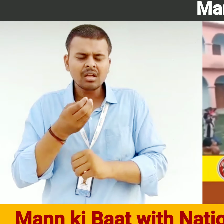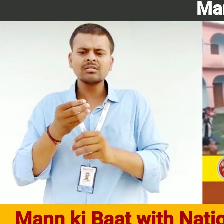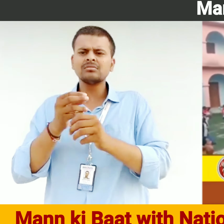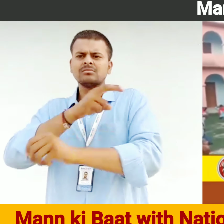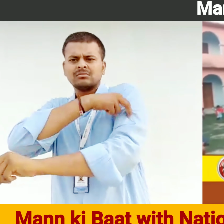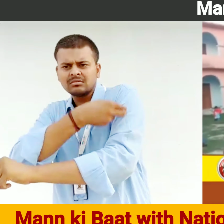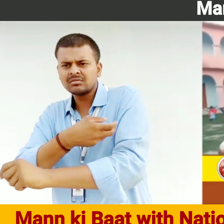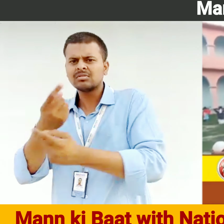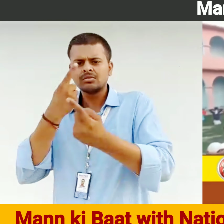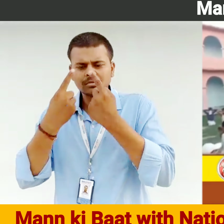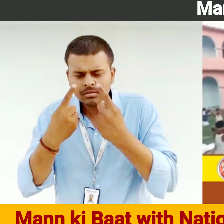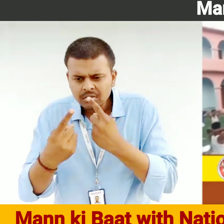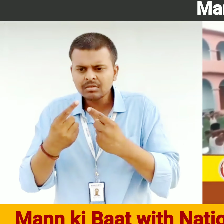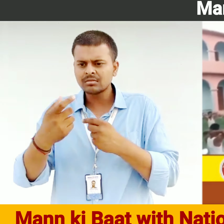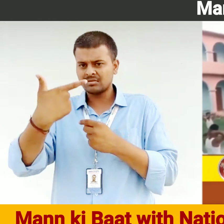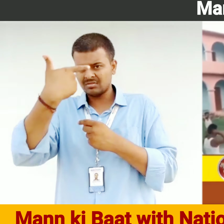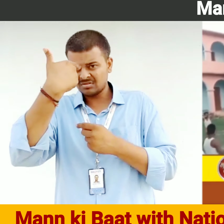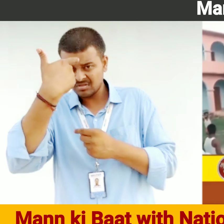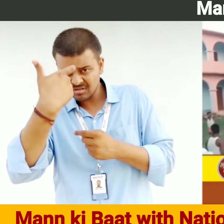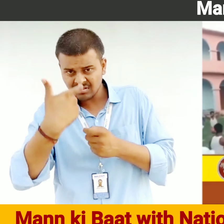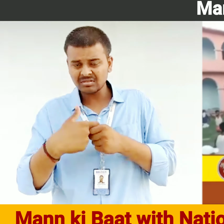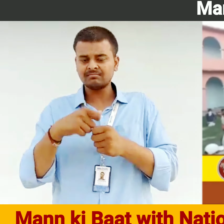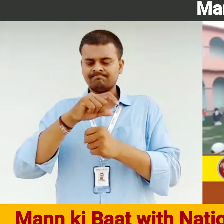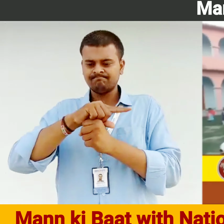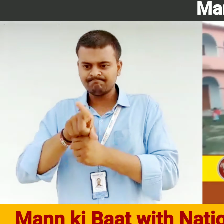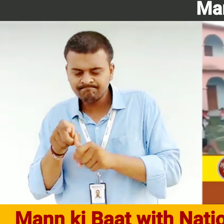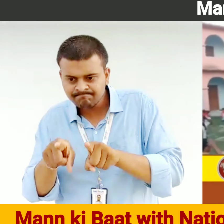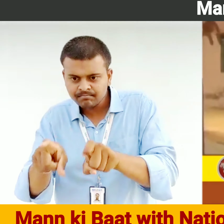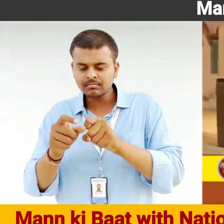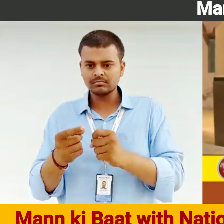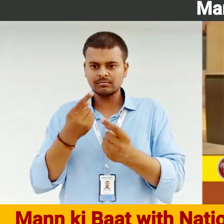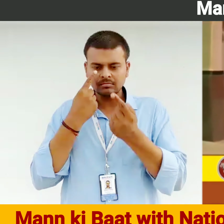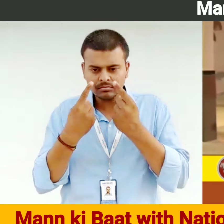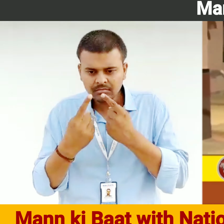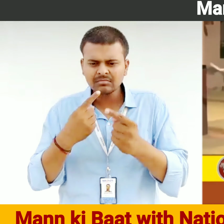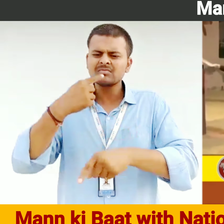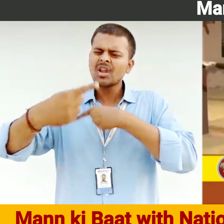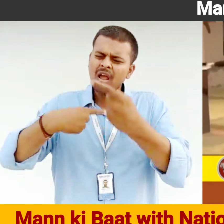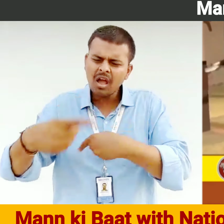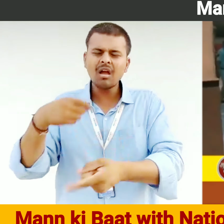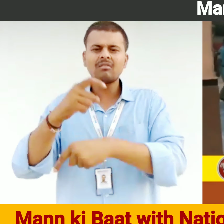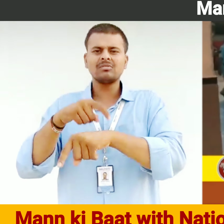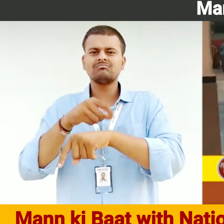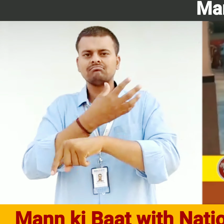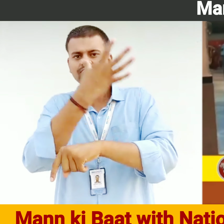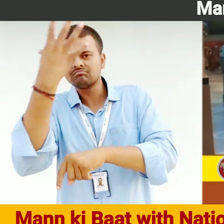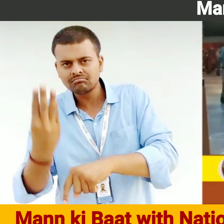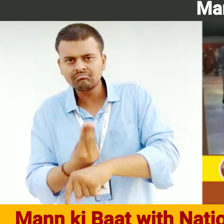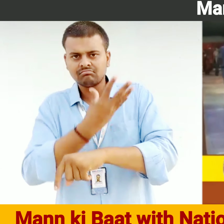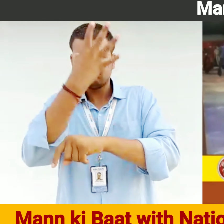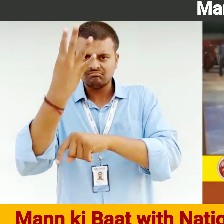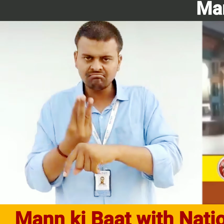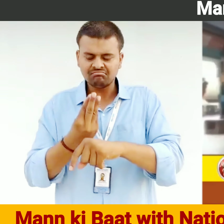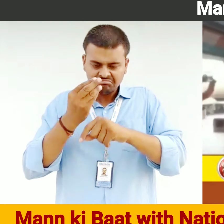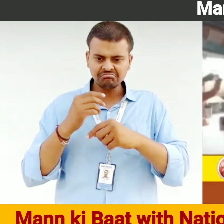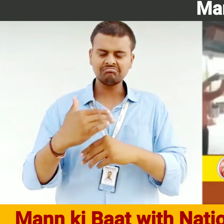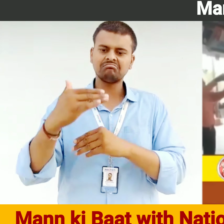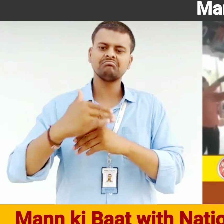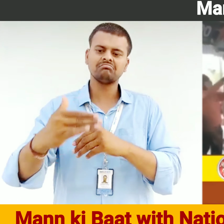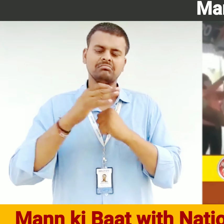जो दृश्य आज हम देख रहे हैं, इससे देश को अतीत में जो कुछ हुआ उसके